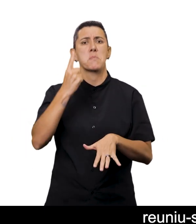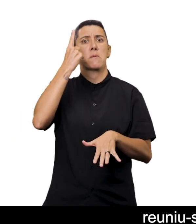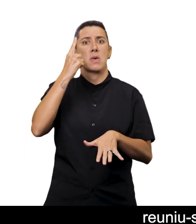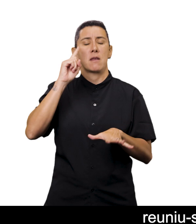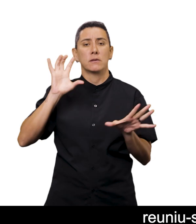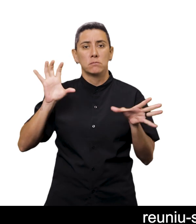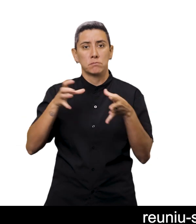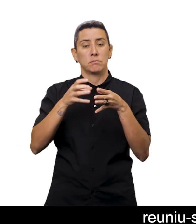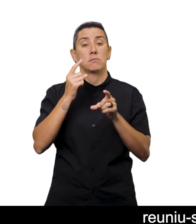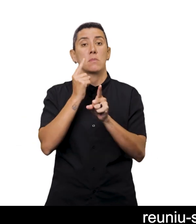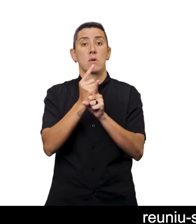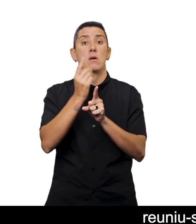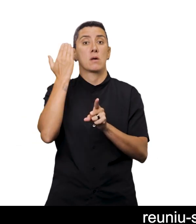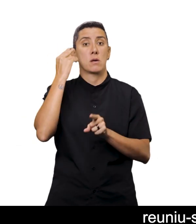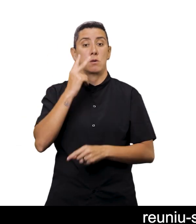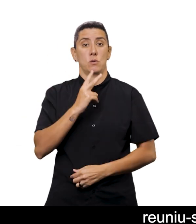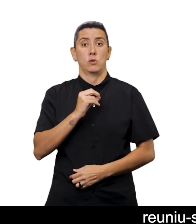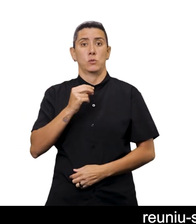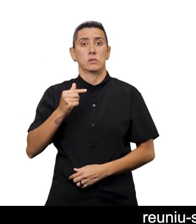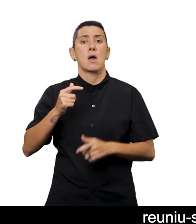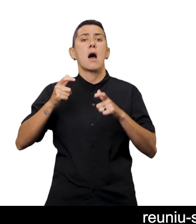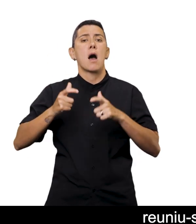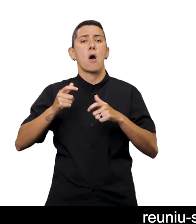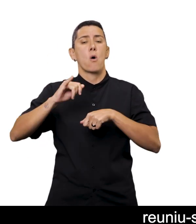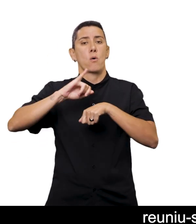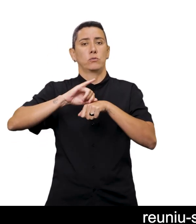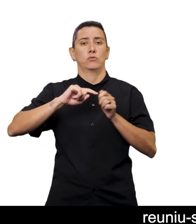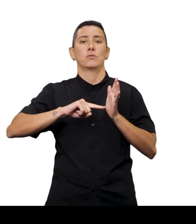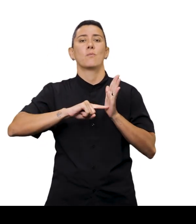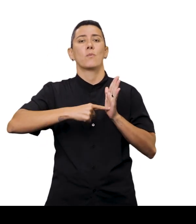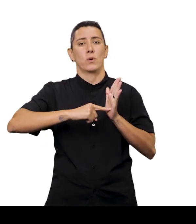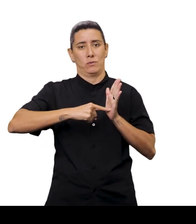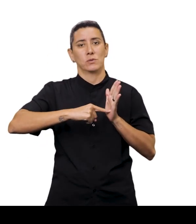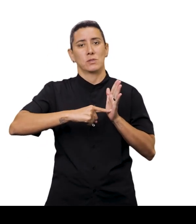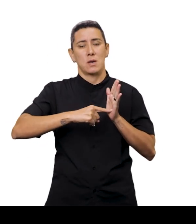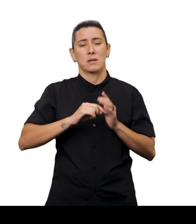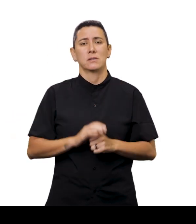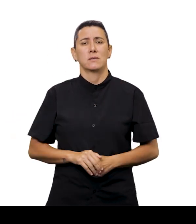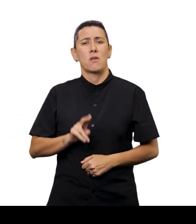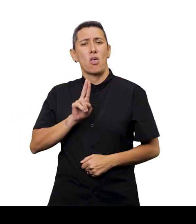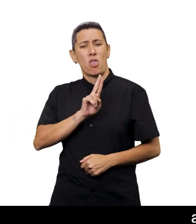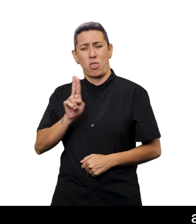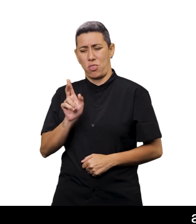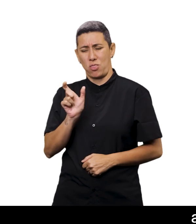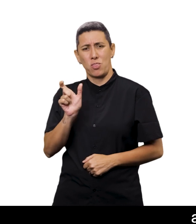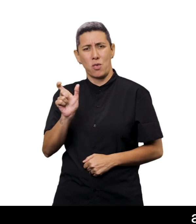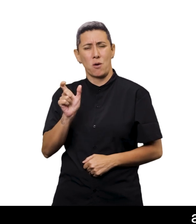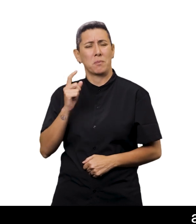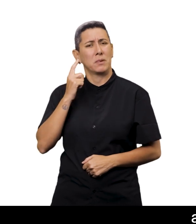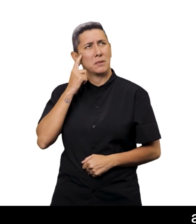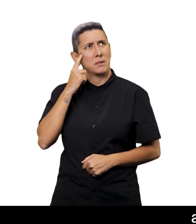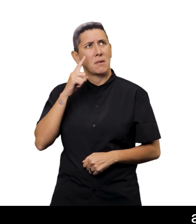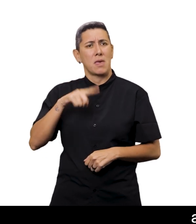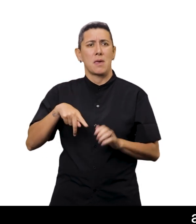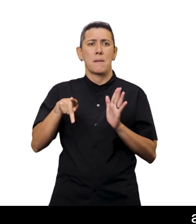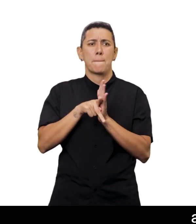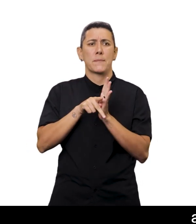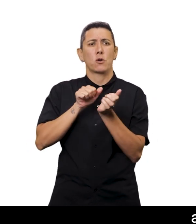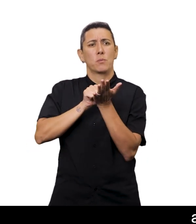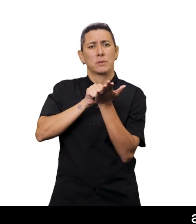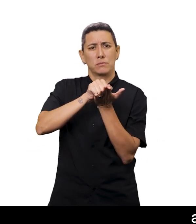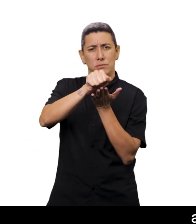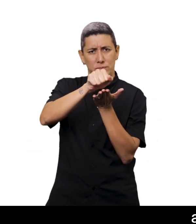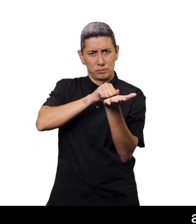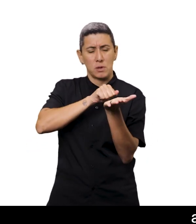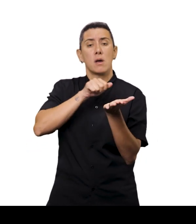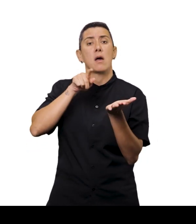reuniu-se pela primeira vez em 2007, em Buenos Aires. Seu nome combina a técnica de impressão serigráfica